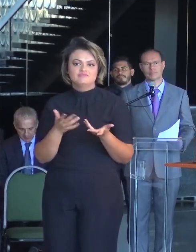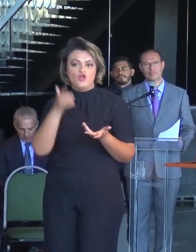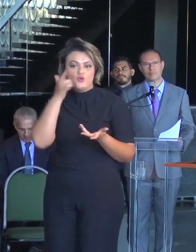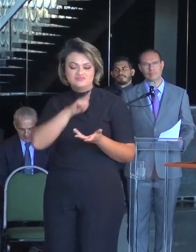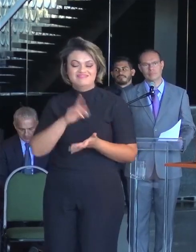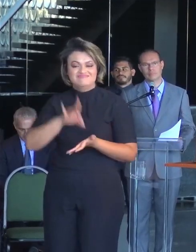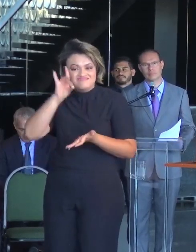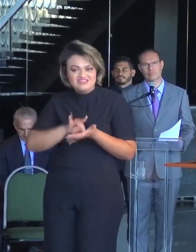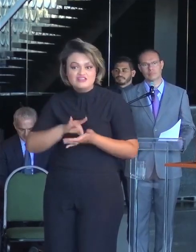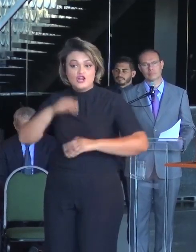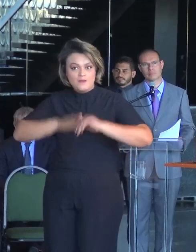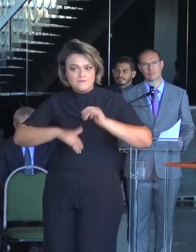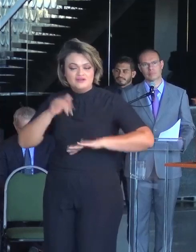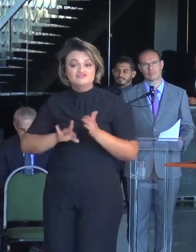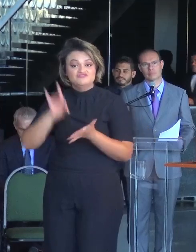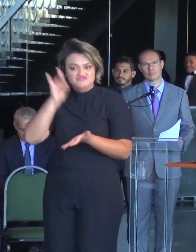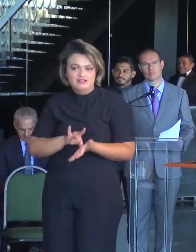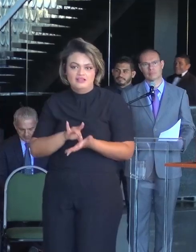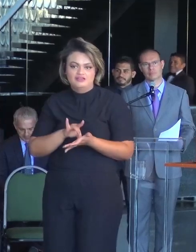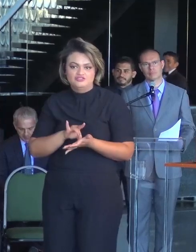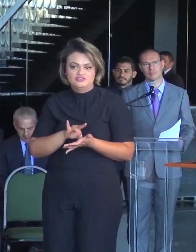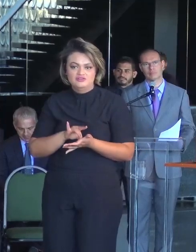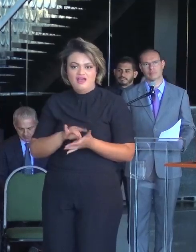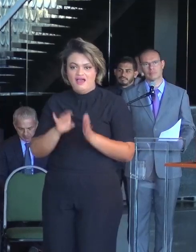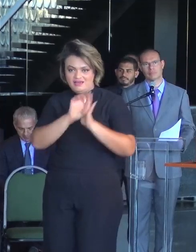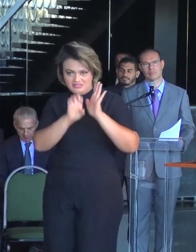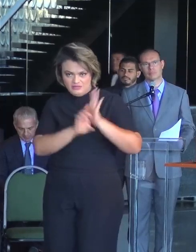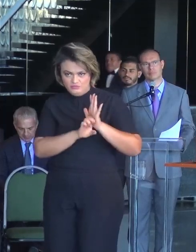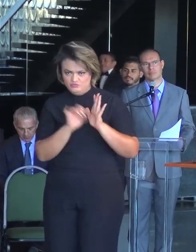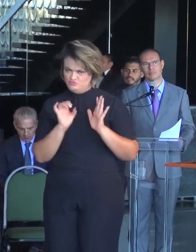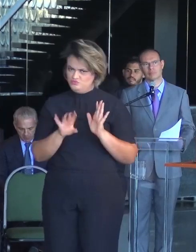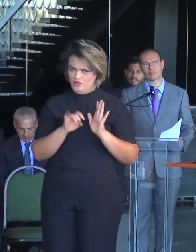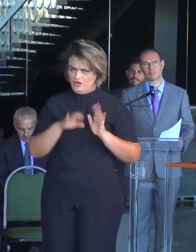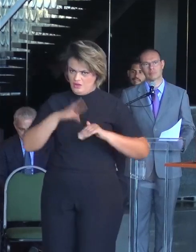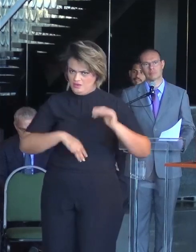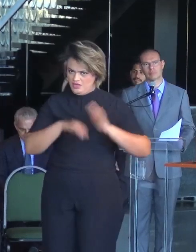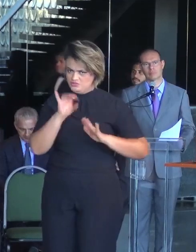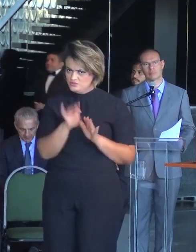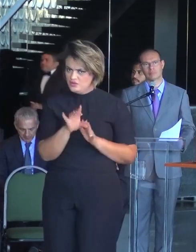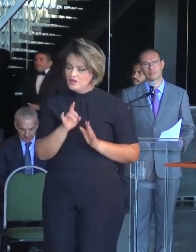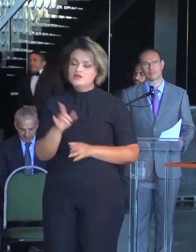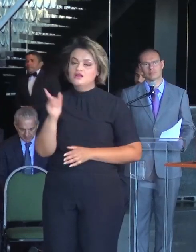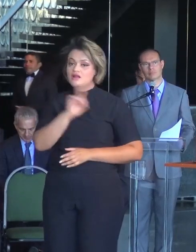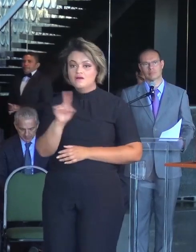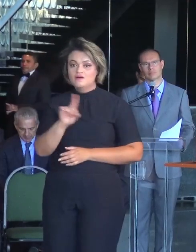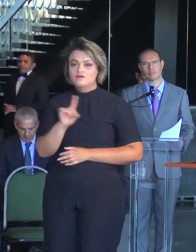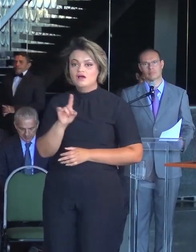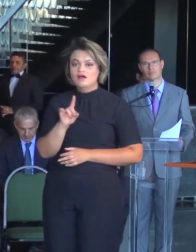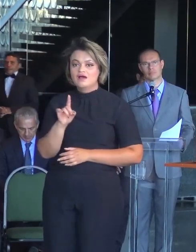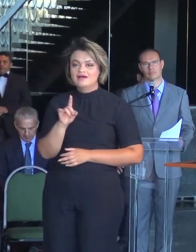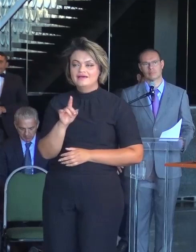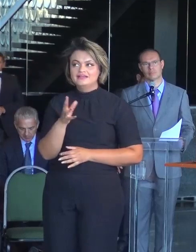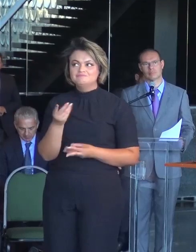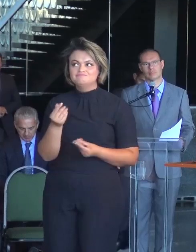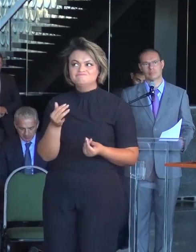de fazer valer, de dar vida, não só a este estatuto, a este diploma legal, mas